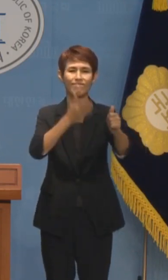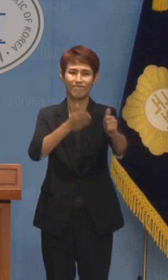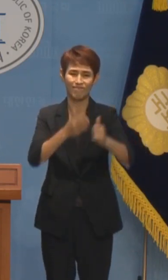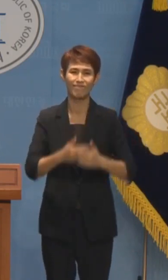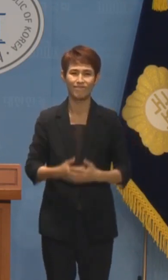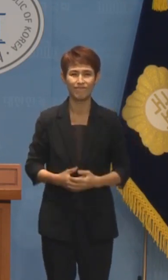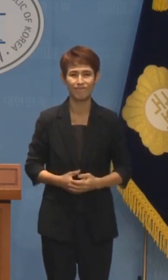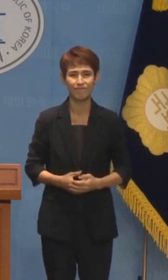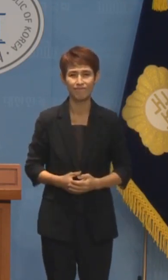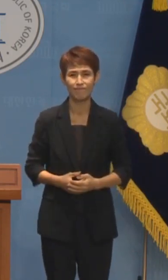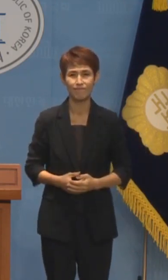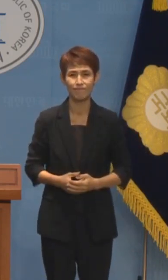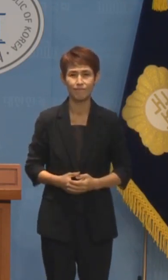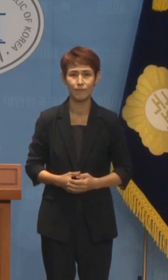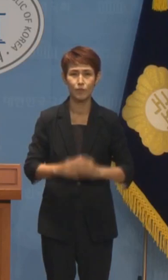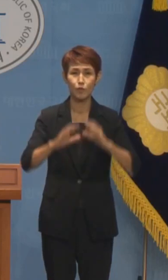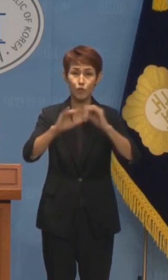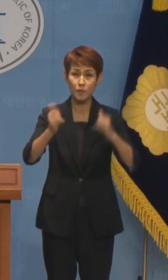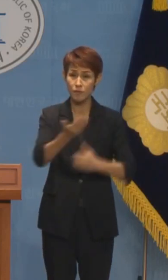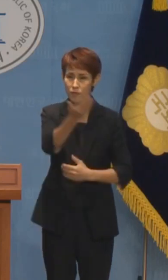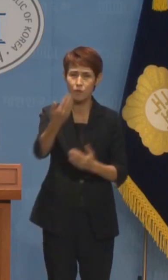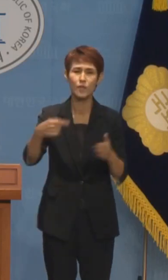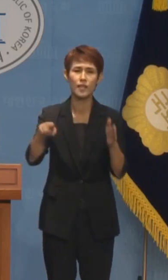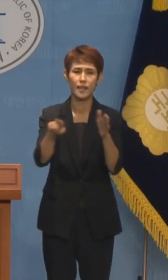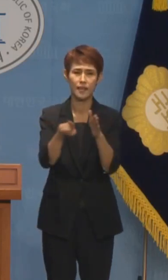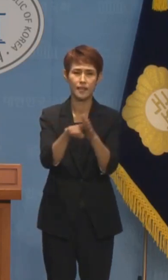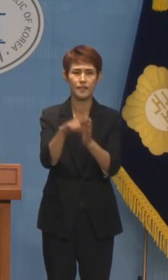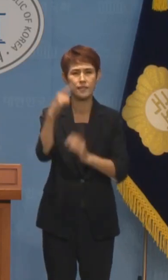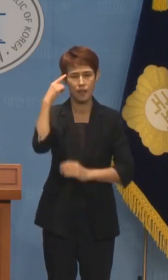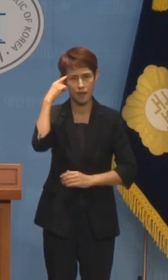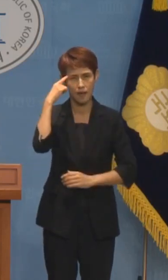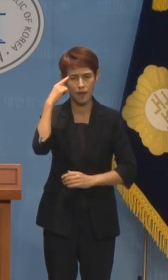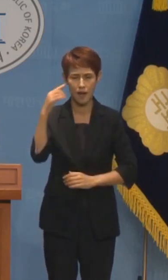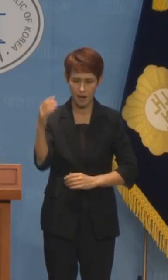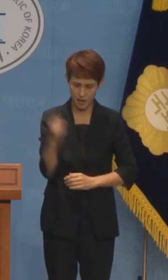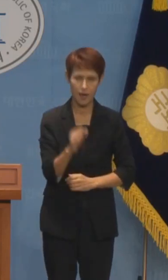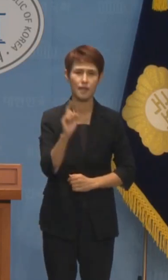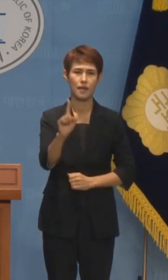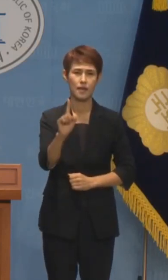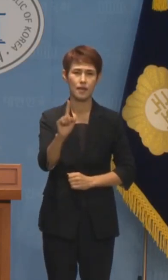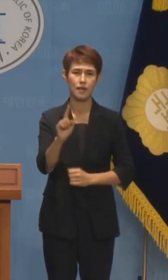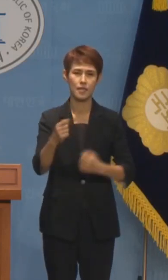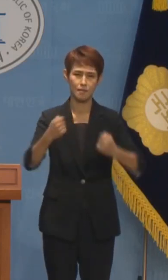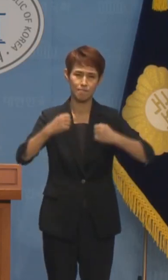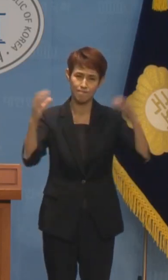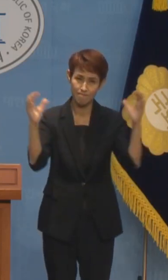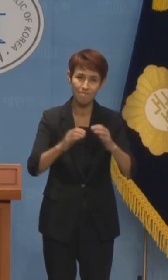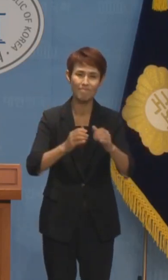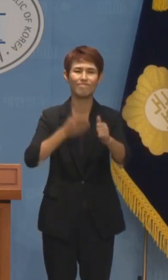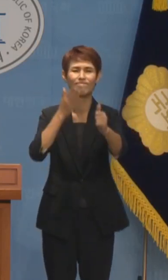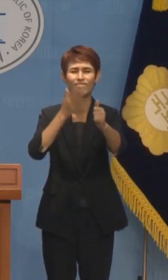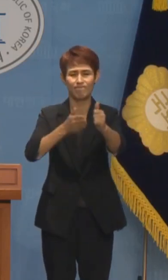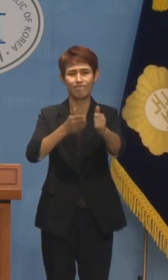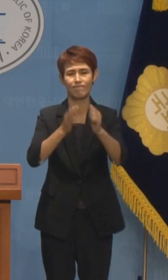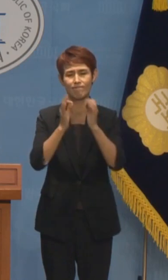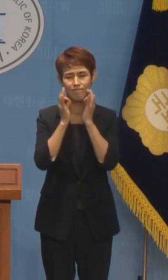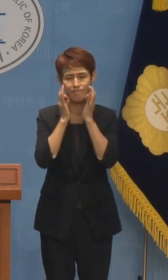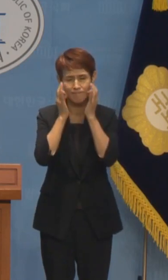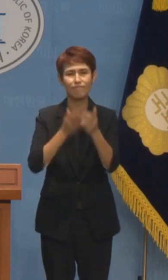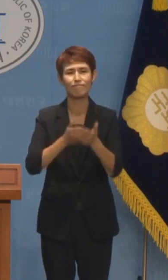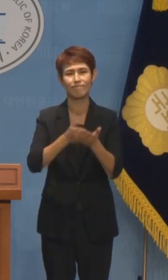당부드립니다 오직 국민만을 위한다는 그 한 가지로 함께해 주실 것을 간곡히